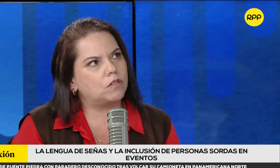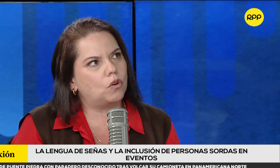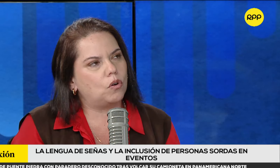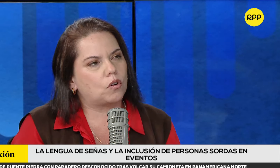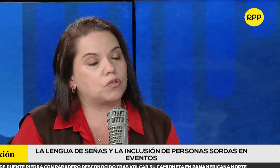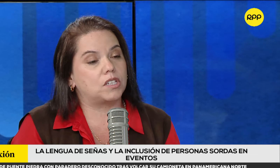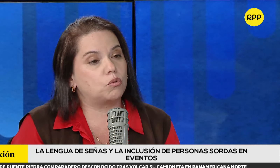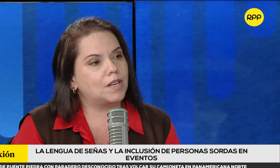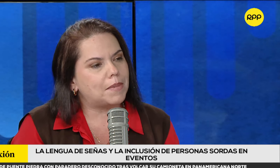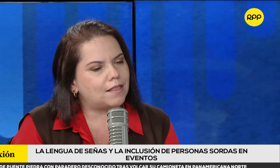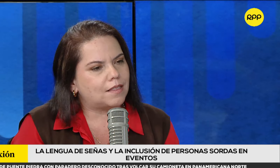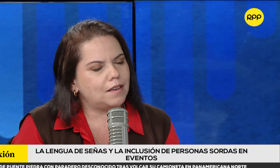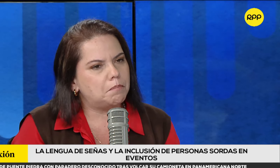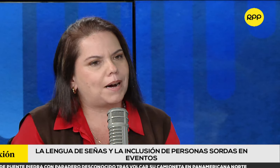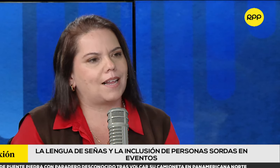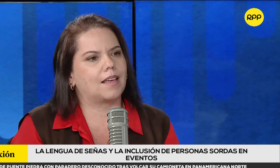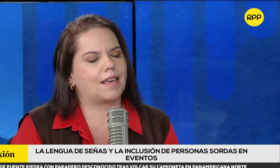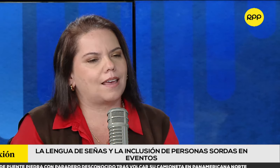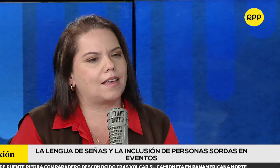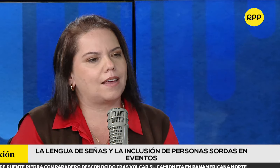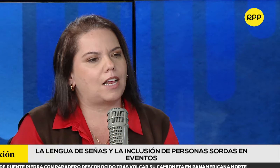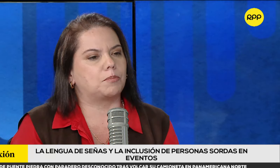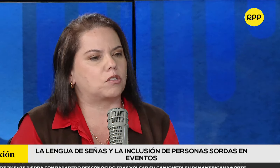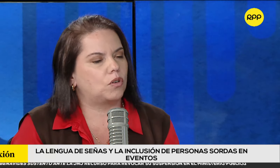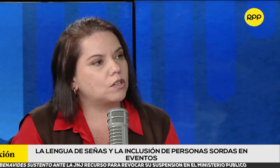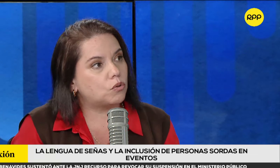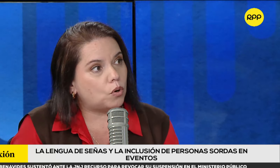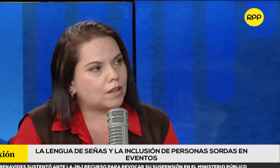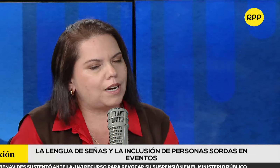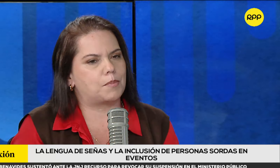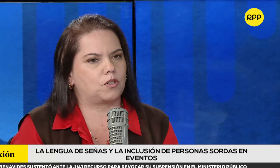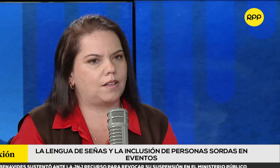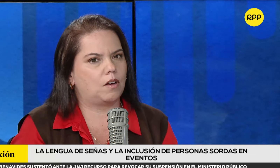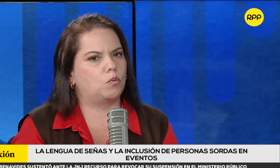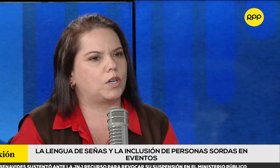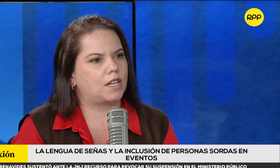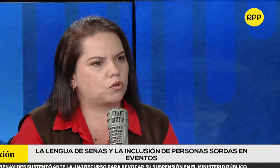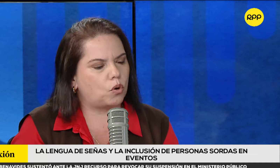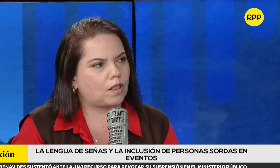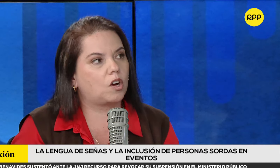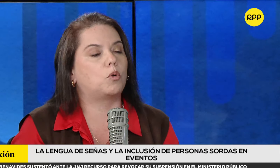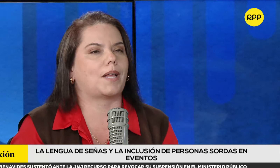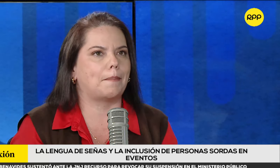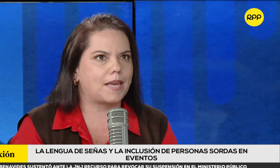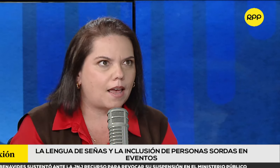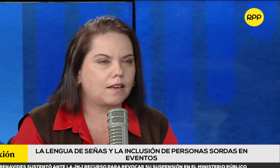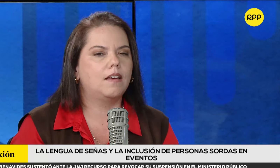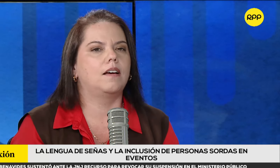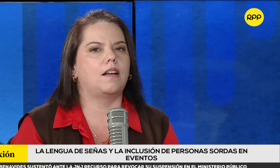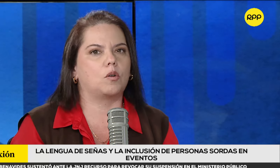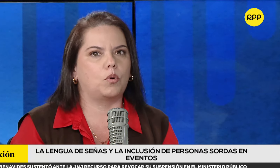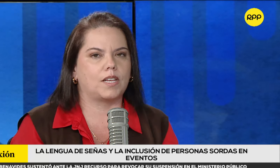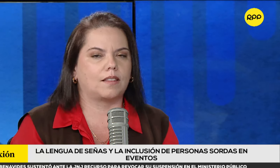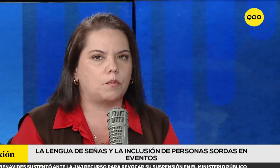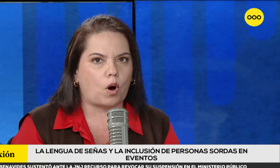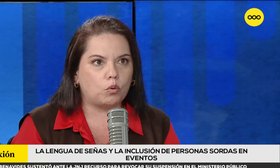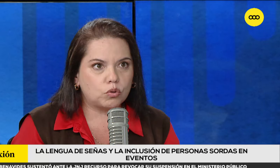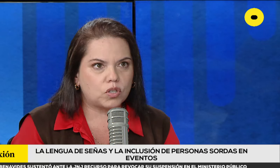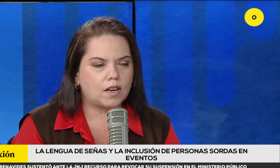concienzudamente para que las personas sordas, las personas de la comunidad sorda, como también la comunidad hipoacústica,